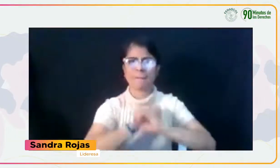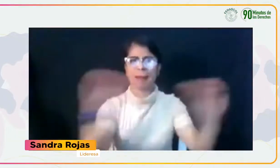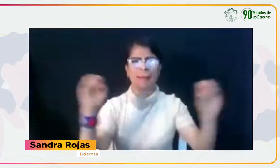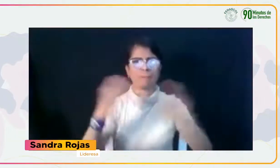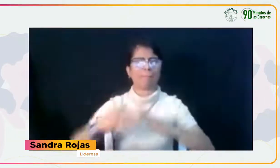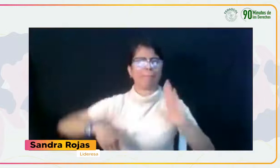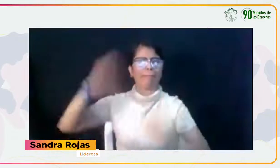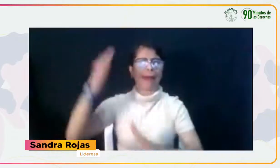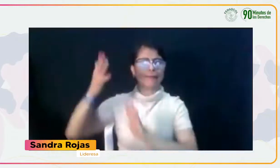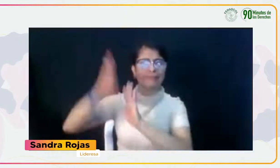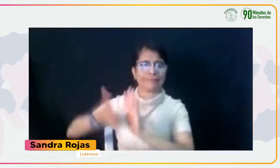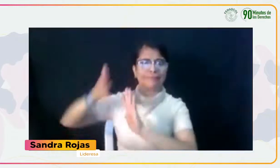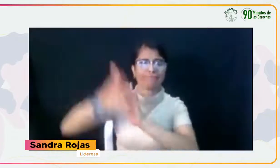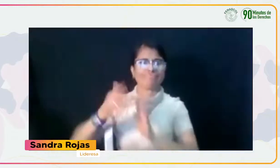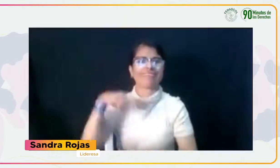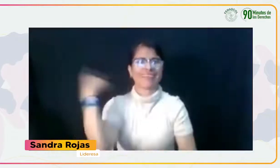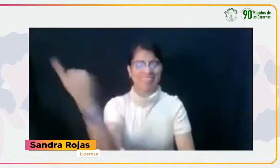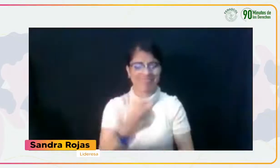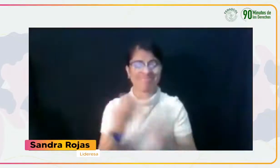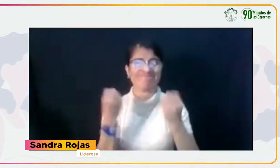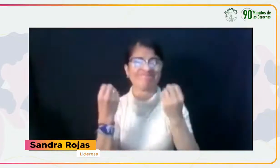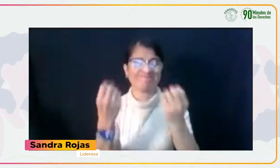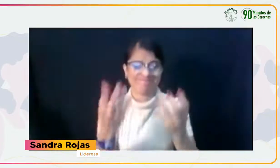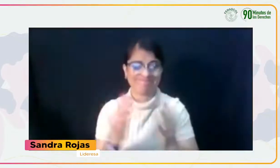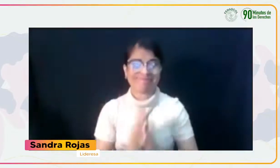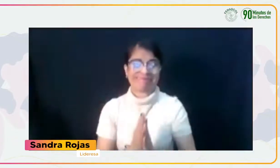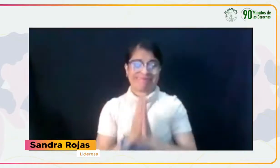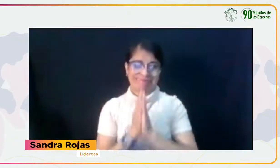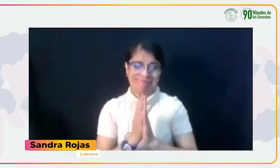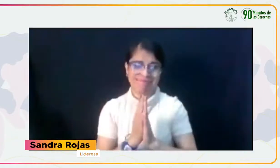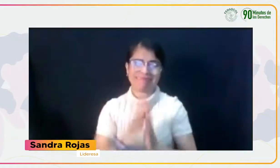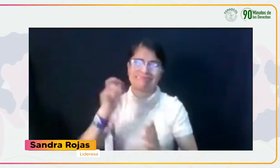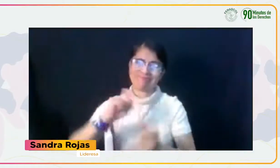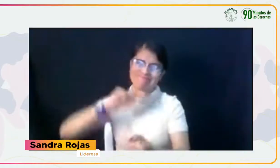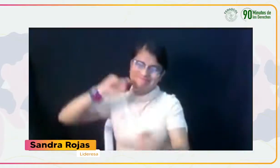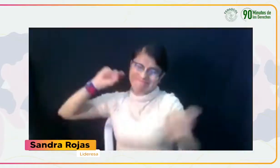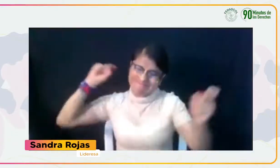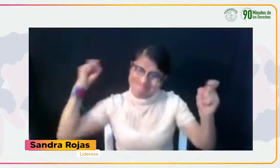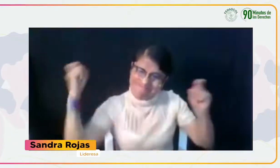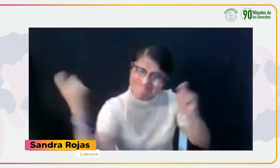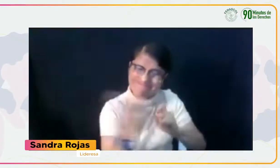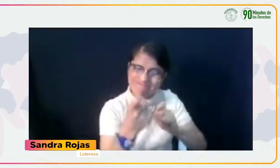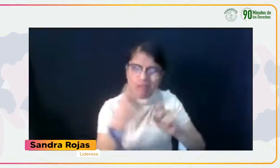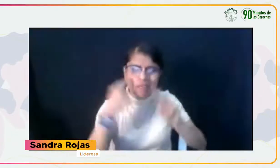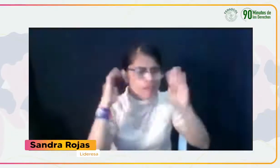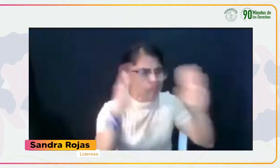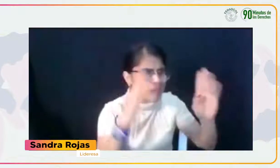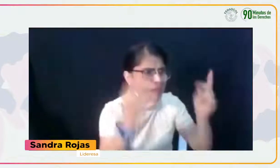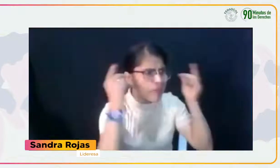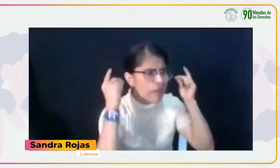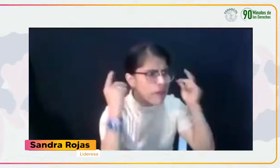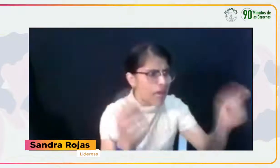respuesta a estas necesidades que están surgiendo en todo el territorio nacional, porque vemos que todo se está recogiendo pero para el noticiero y